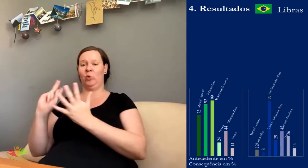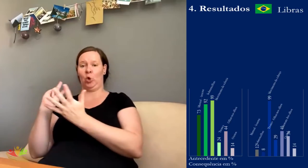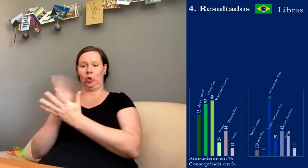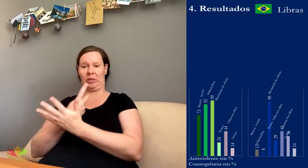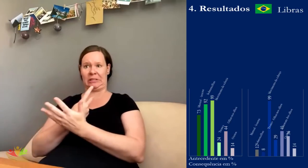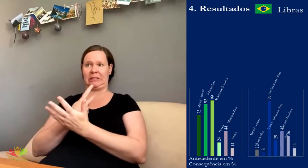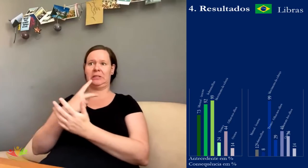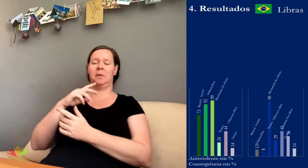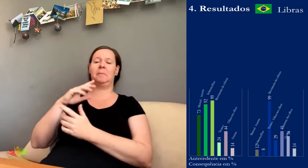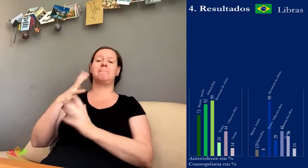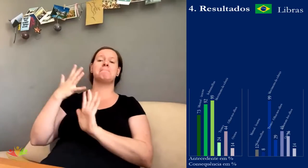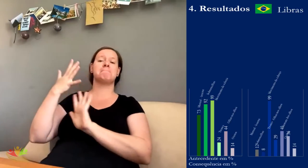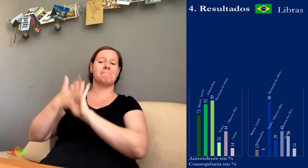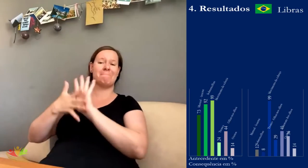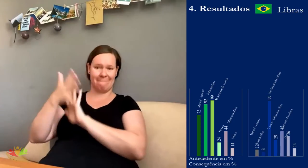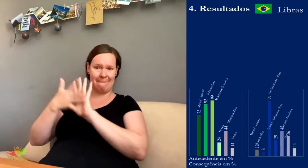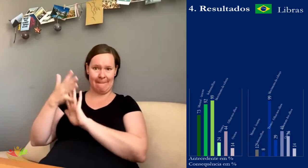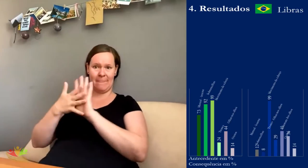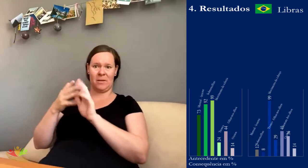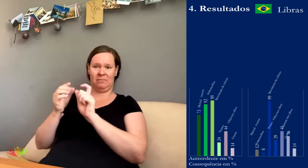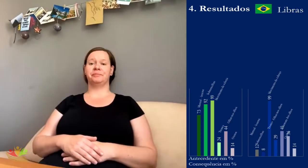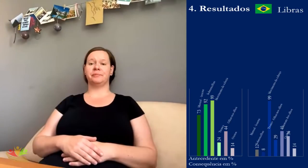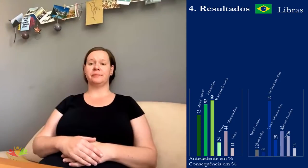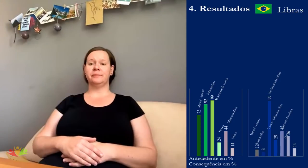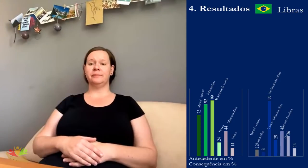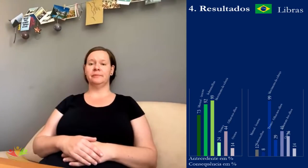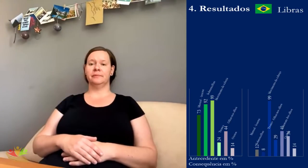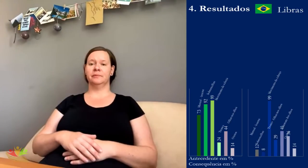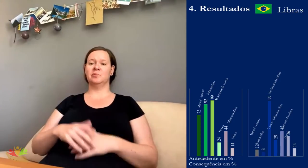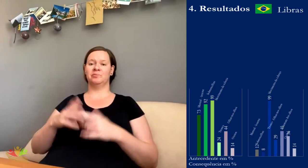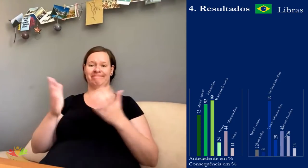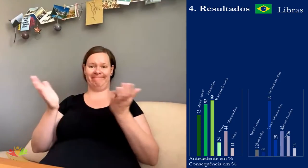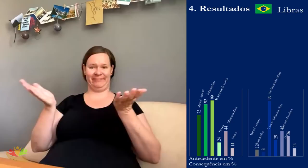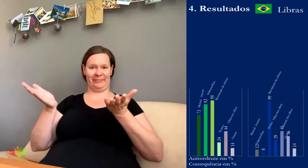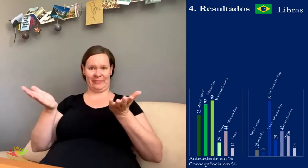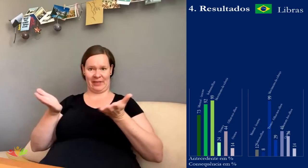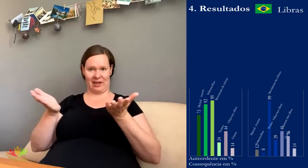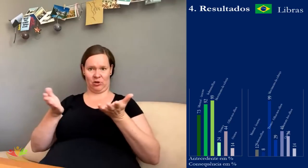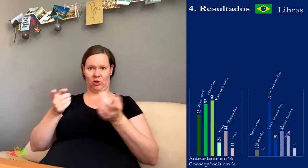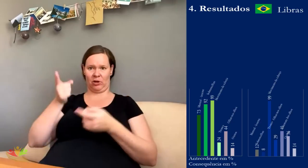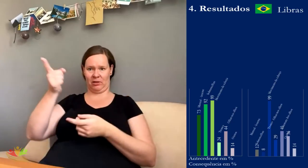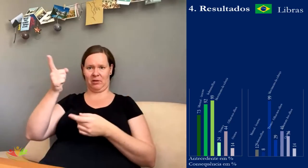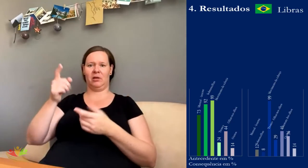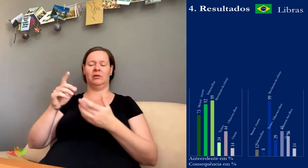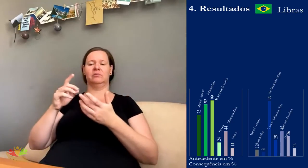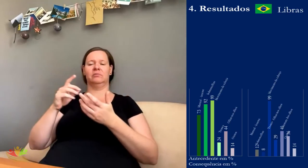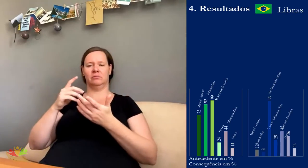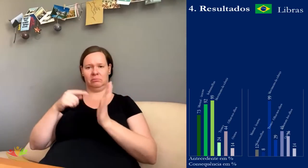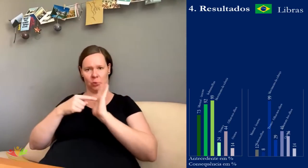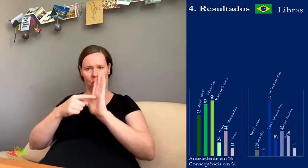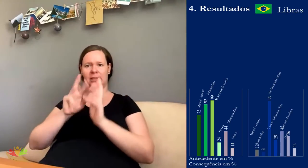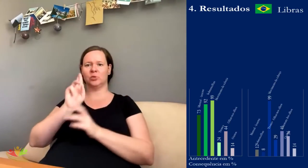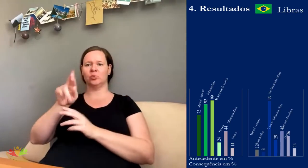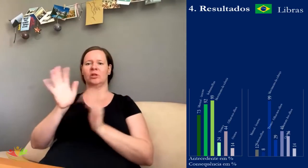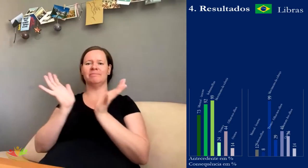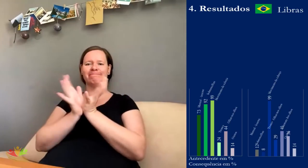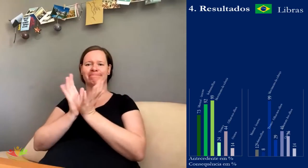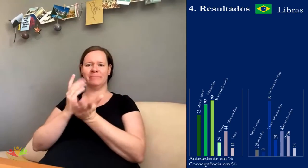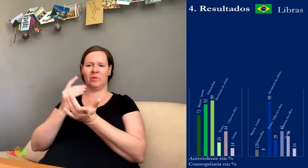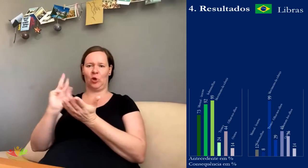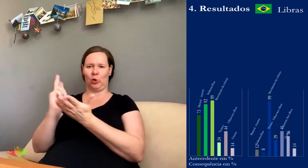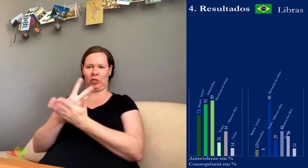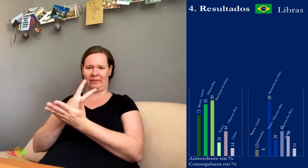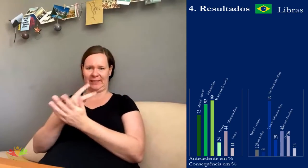número. Na oração consequente, nós temos um sinal também que é utilizado na